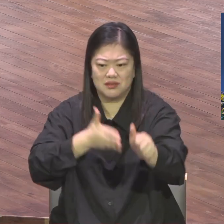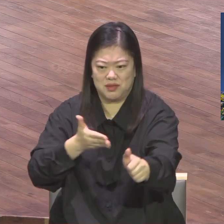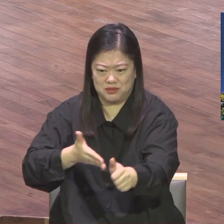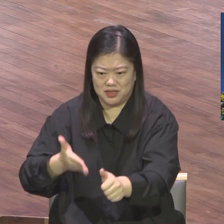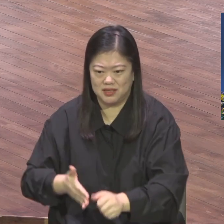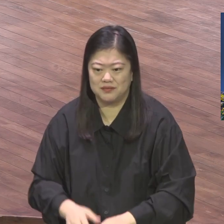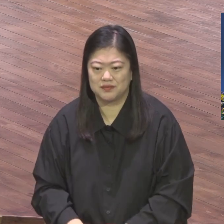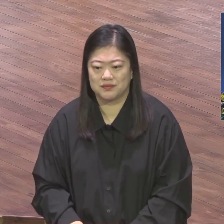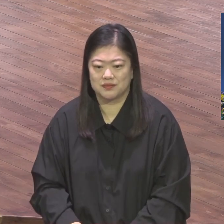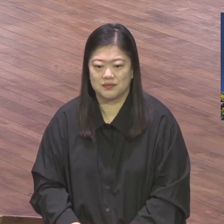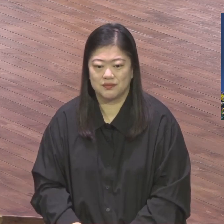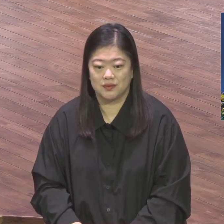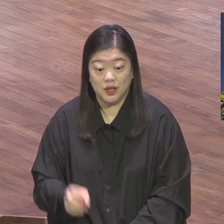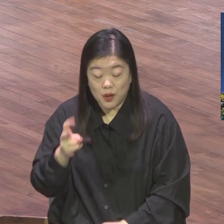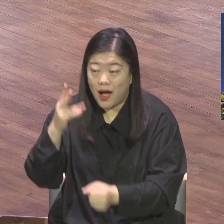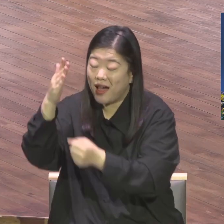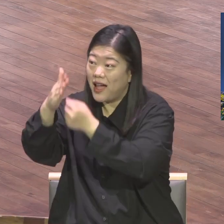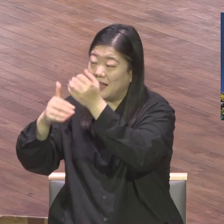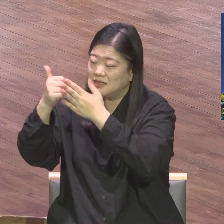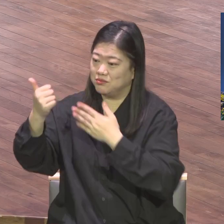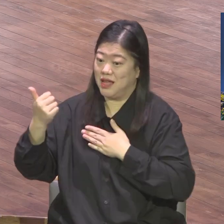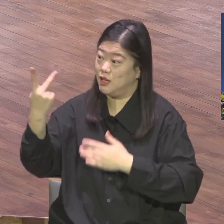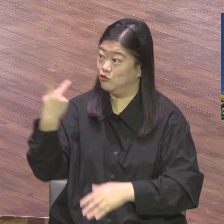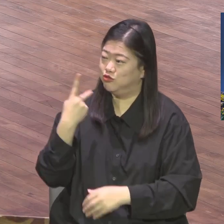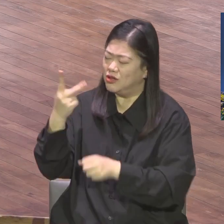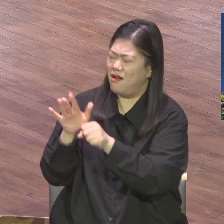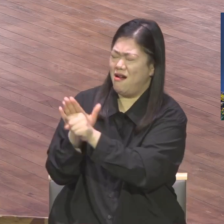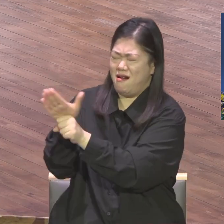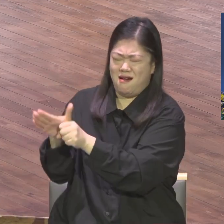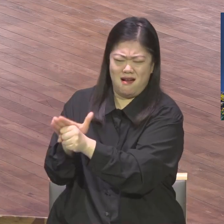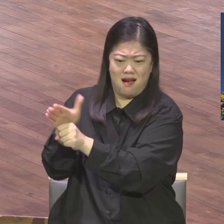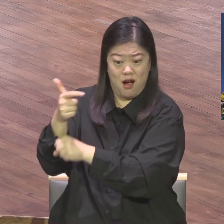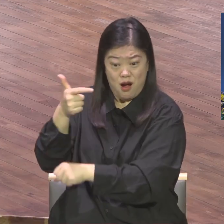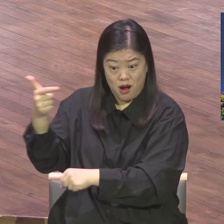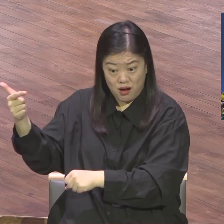받으면 성도들이 너무 사랑스러워. 너무